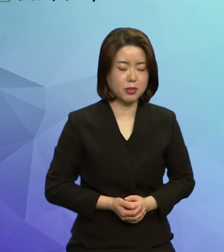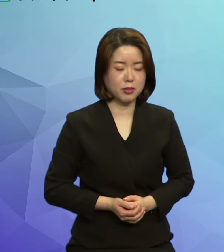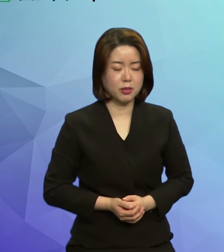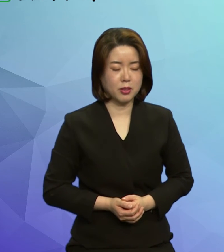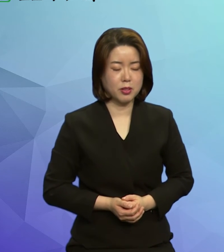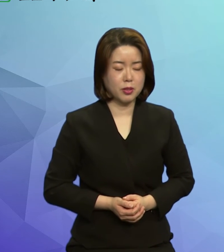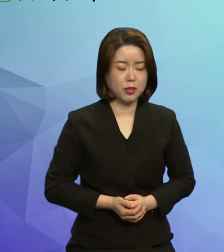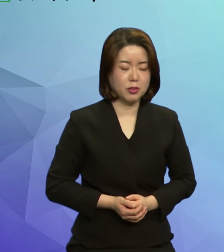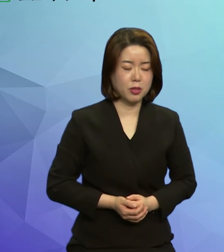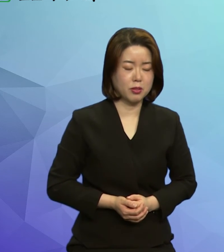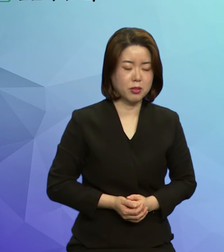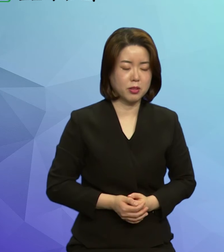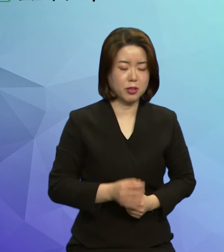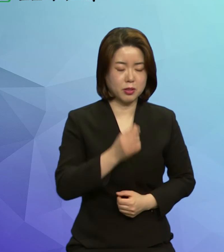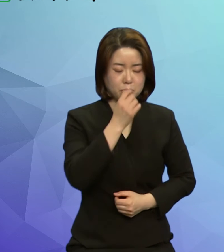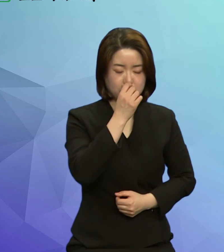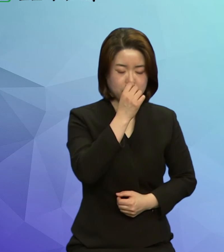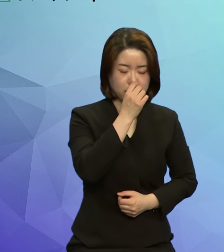싶습니다.